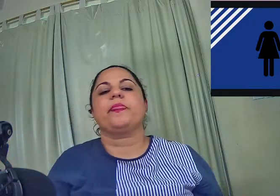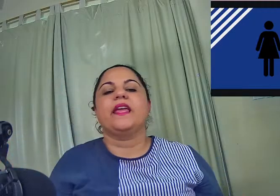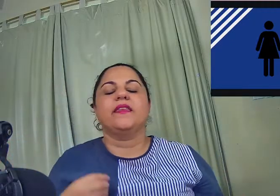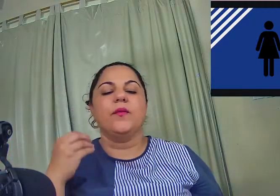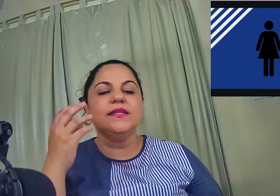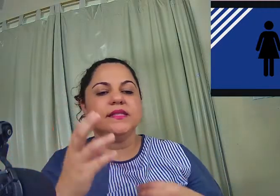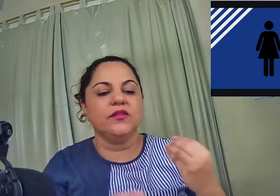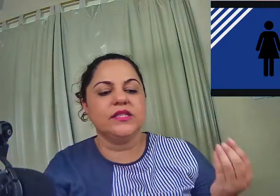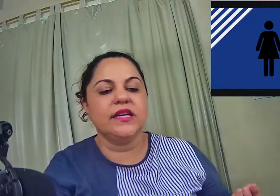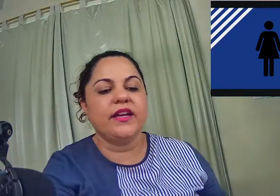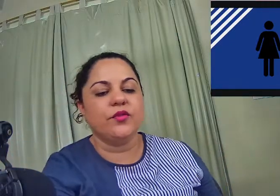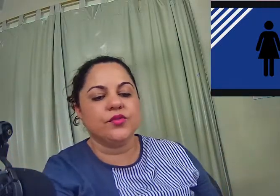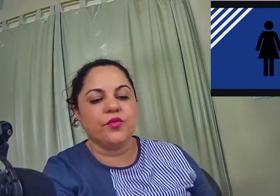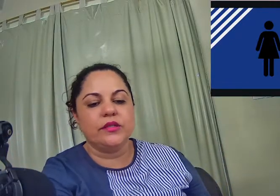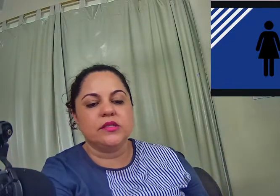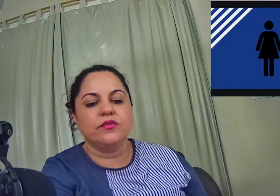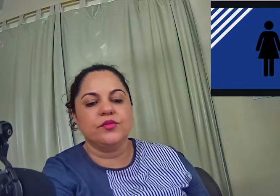Então, assim você vai construindo seu visual.